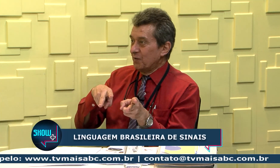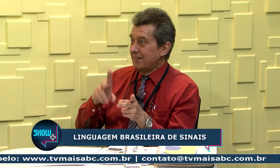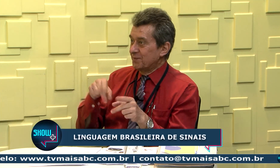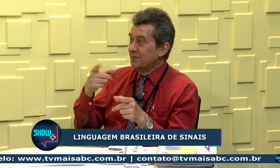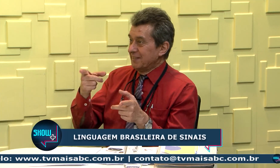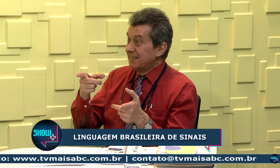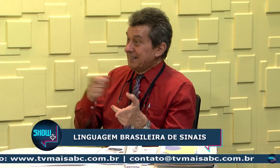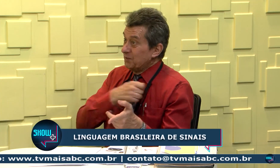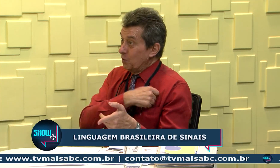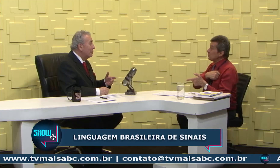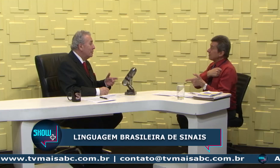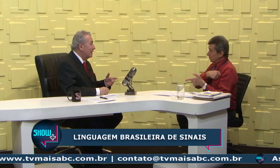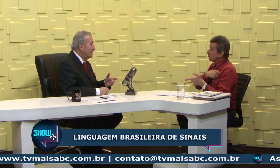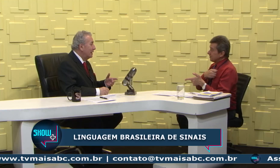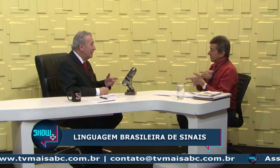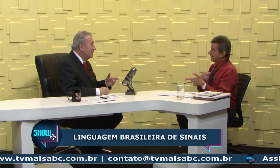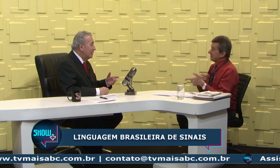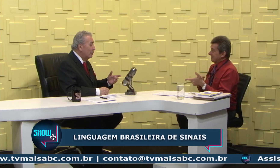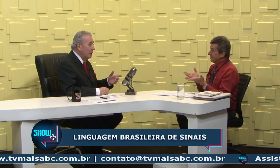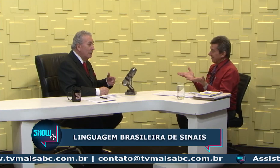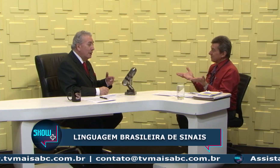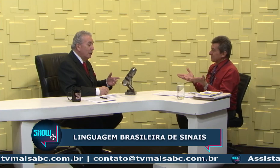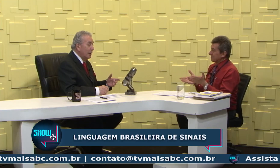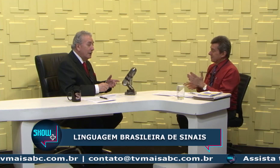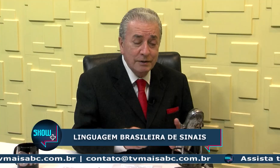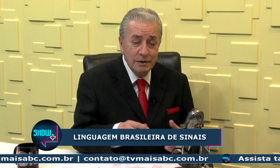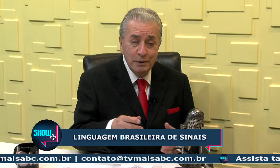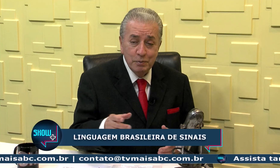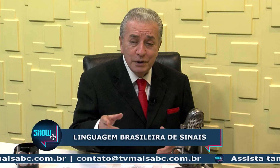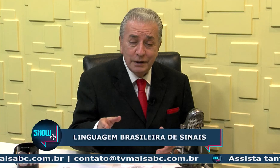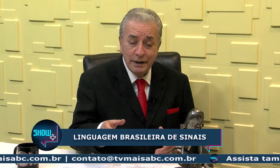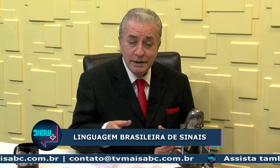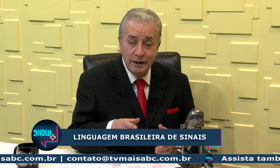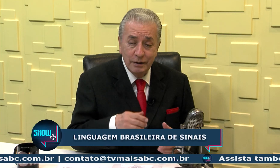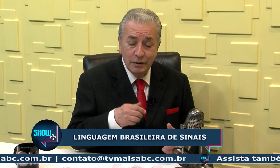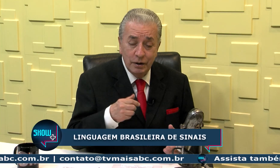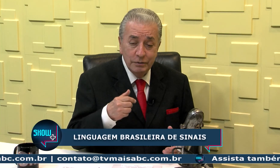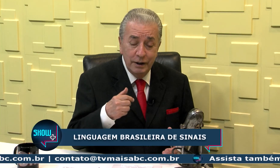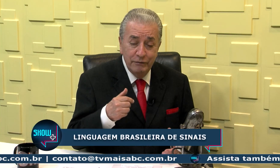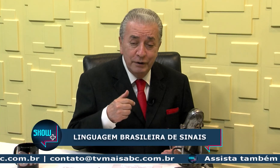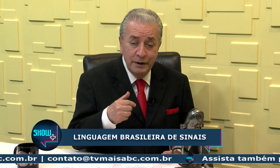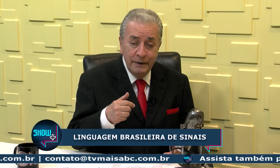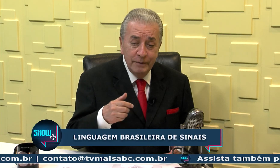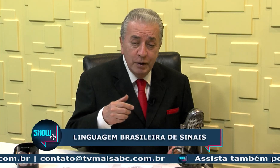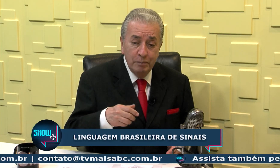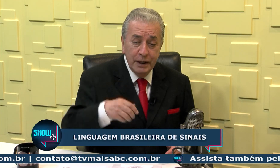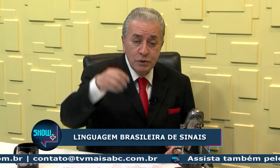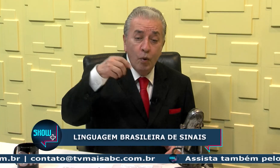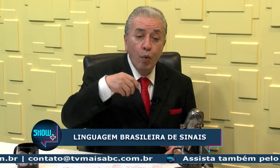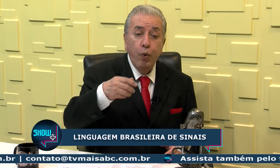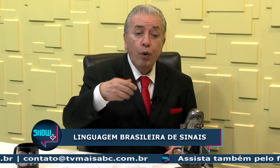ea gente usa as finais do dia a dia ressaltou lembrando agora que às vezes minha esposa está na sala ao telefone eu passo